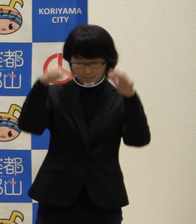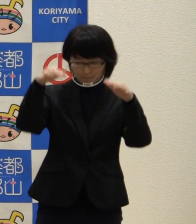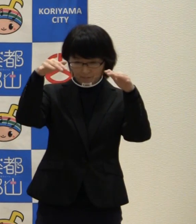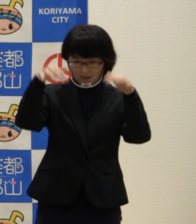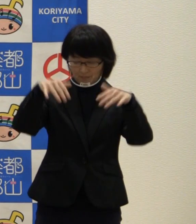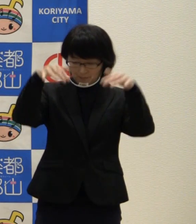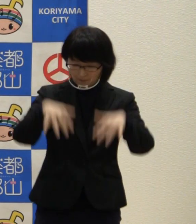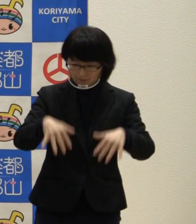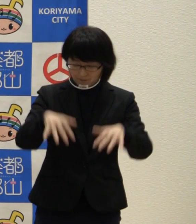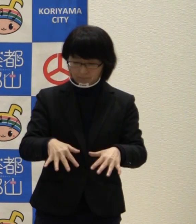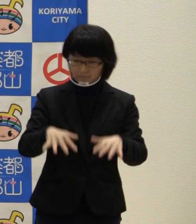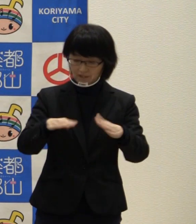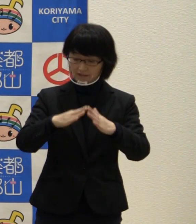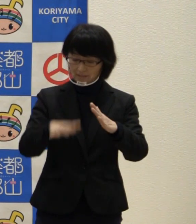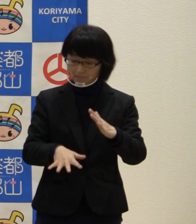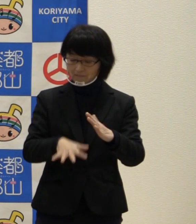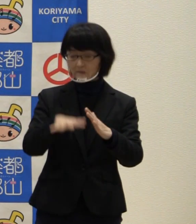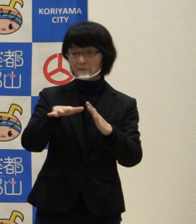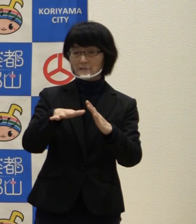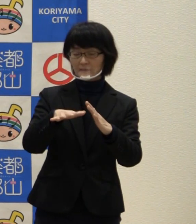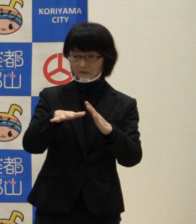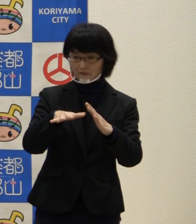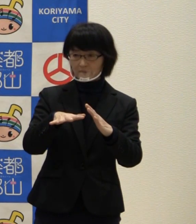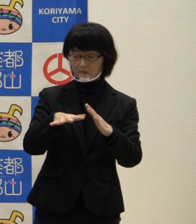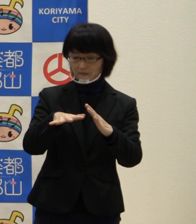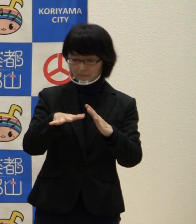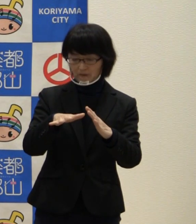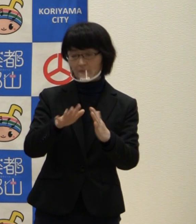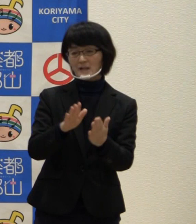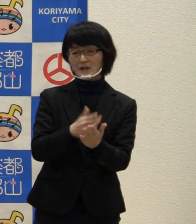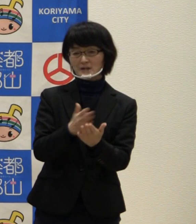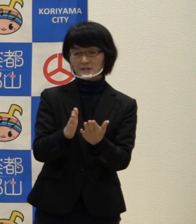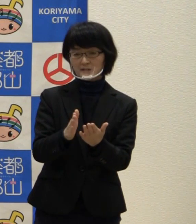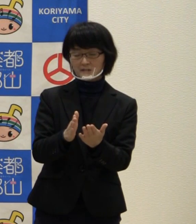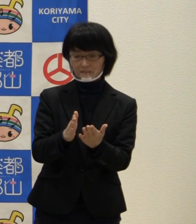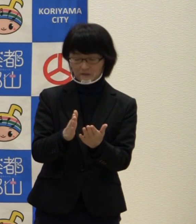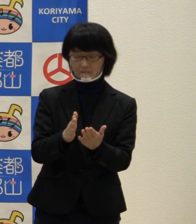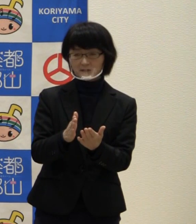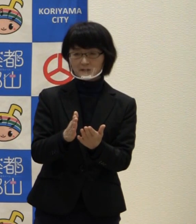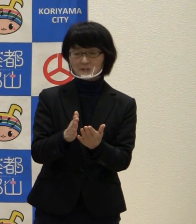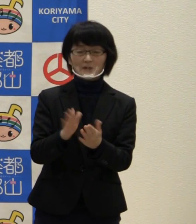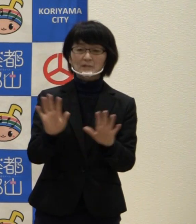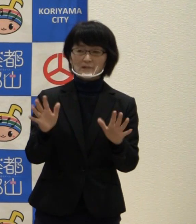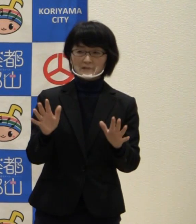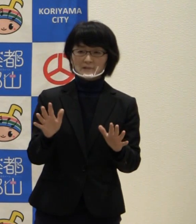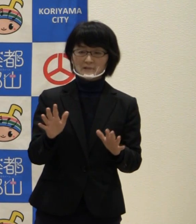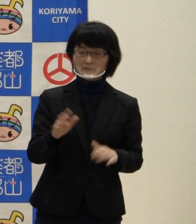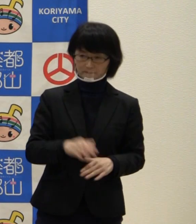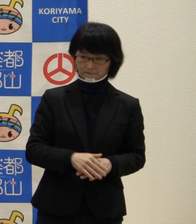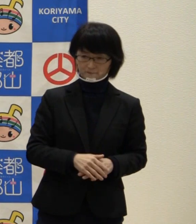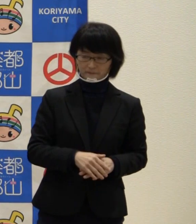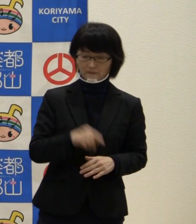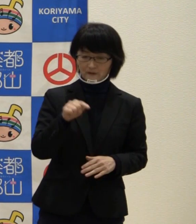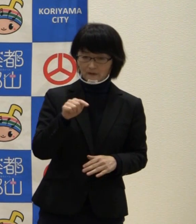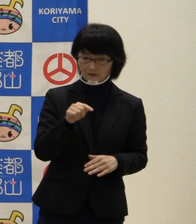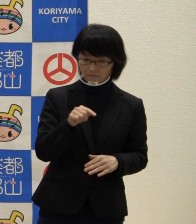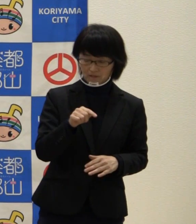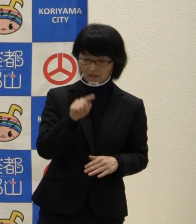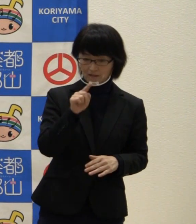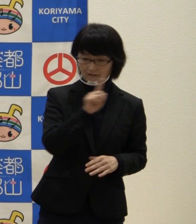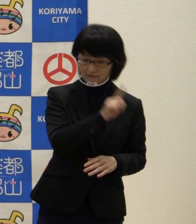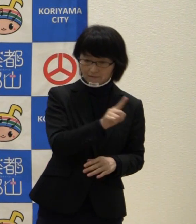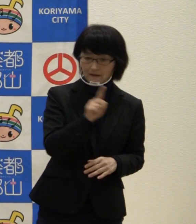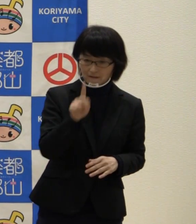どういうふうな判定が出るというようなものが、ございません。今回については、一件の申請について、一件ご